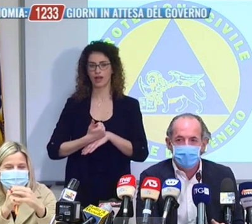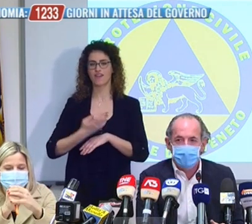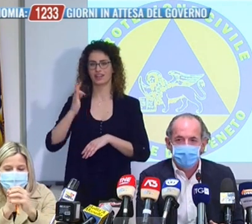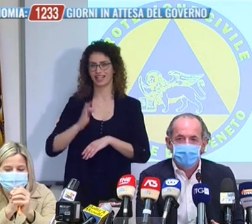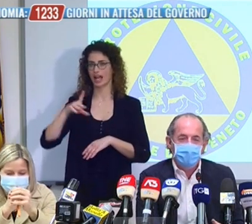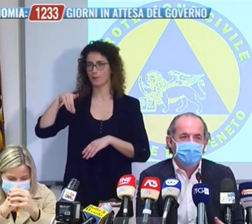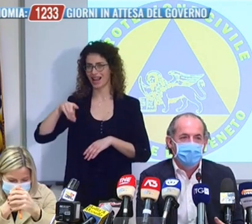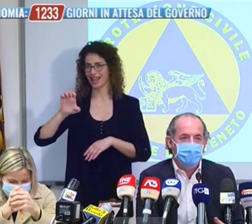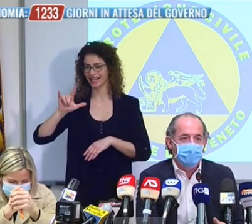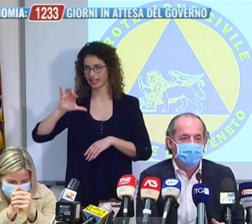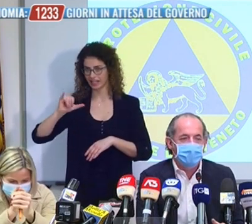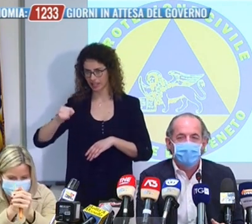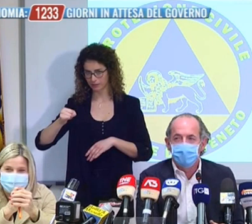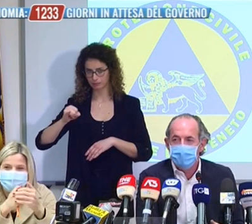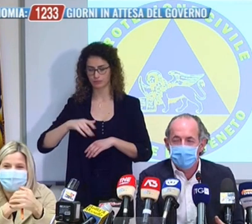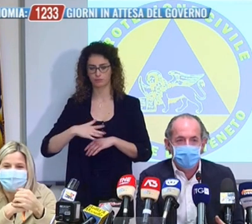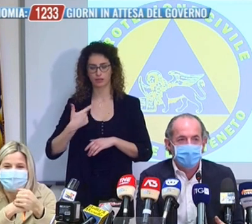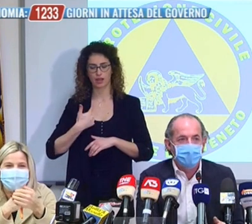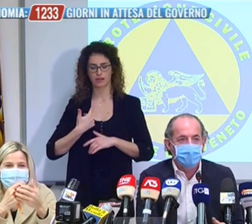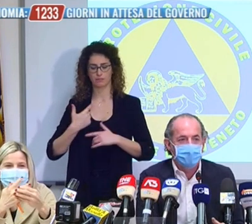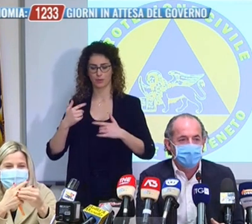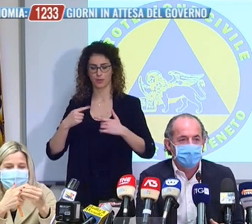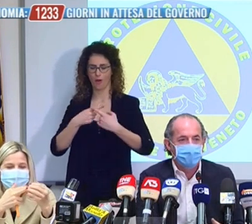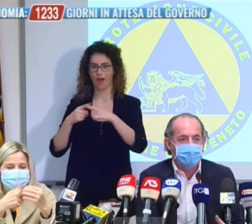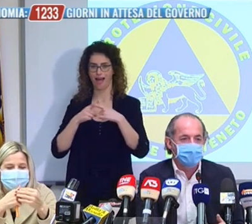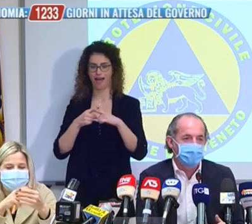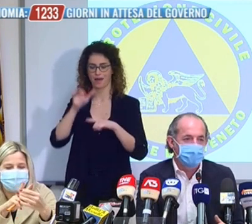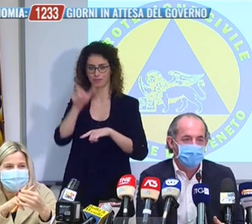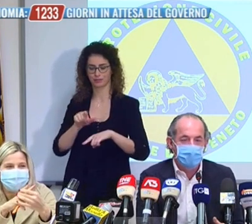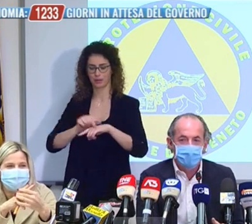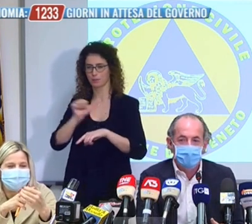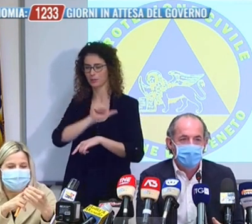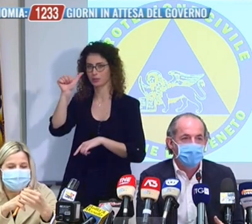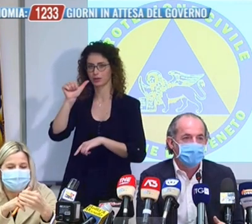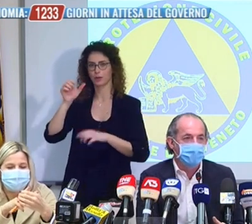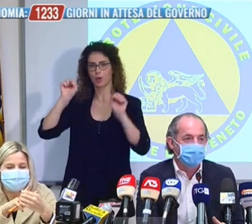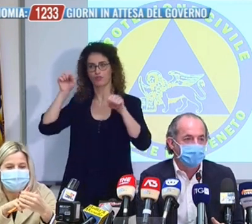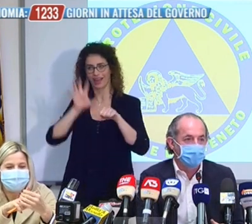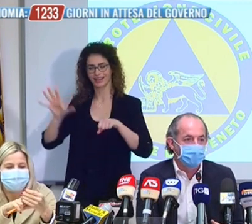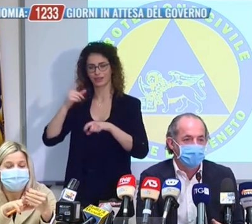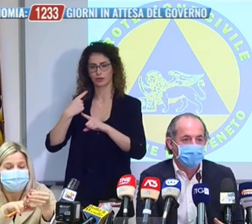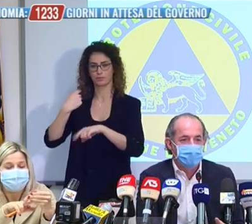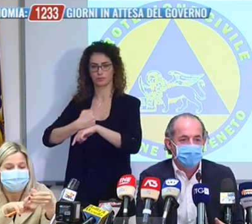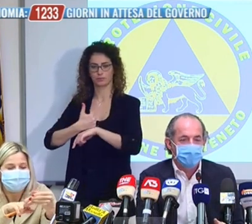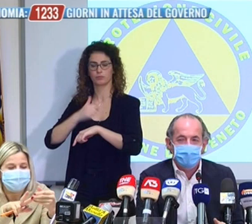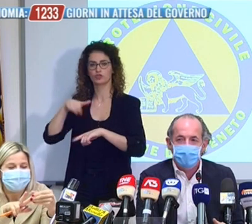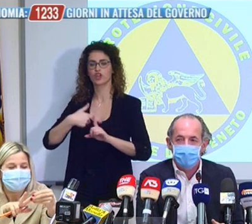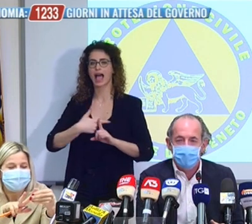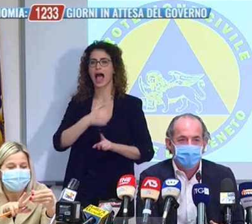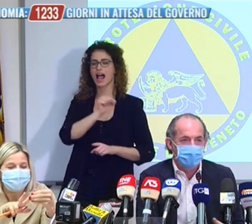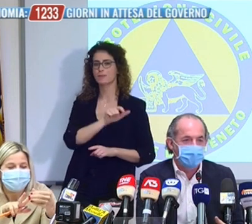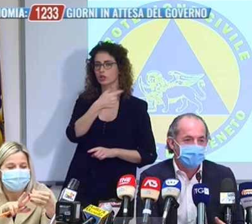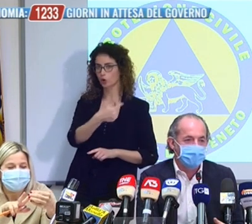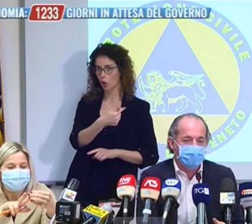Pellegrini, che assolutamente è una punta di diamante, un biglietto da visita internazionale del Veneto. Poi c'è Alberto Tomba, che è